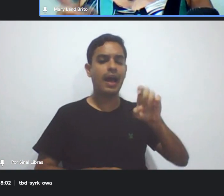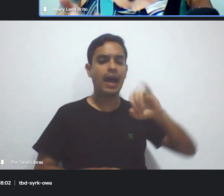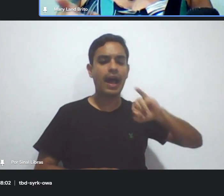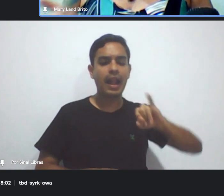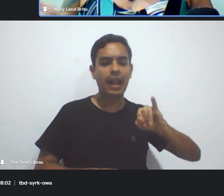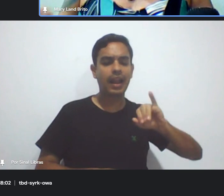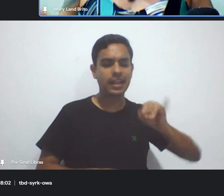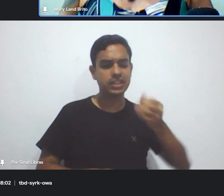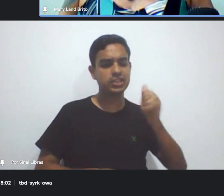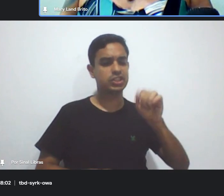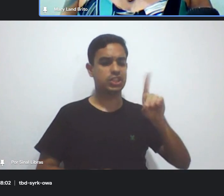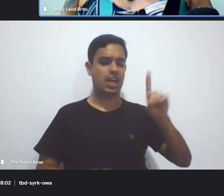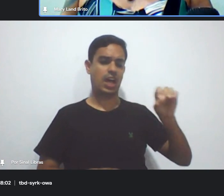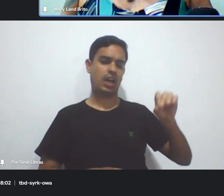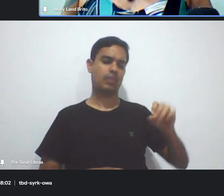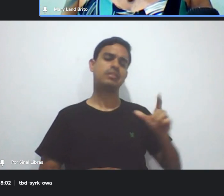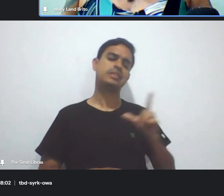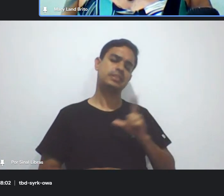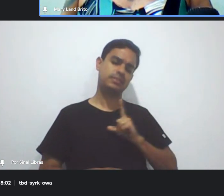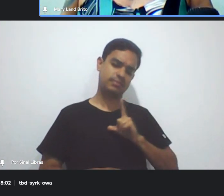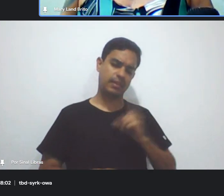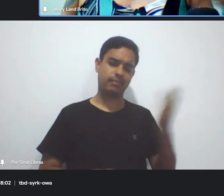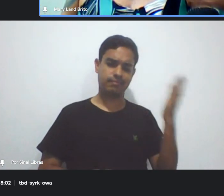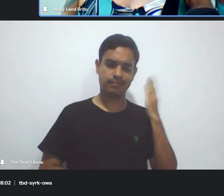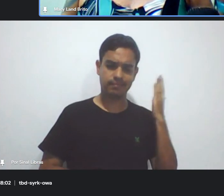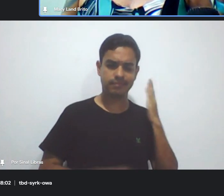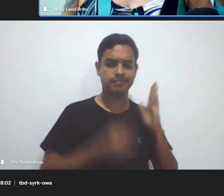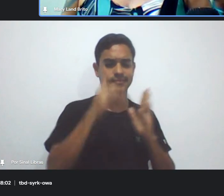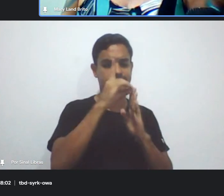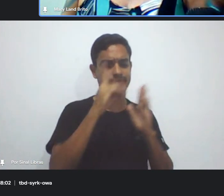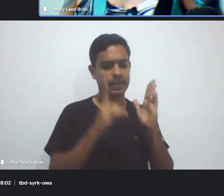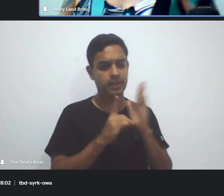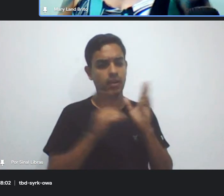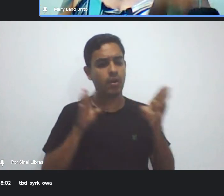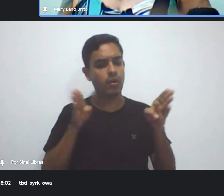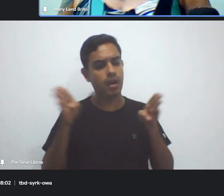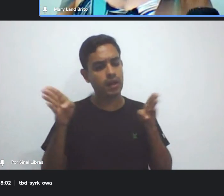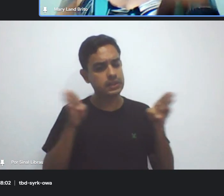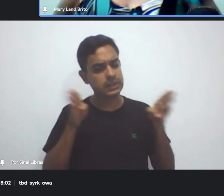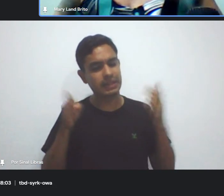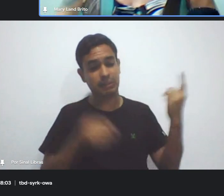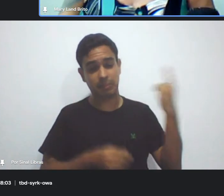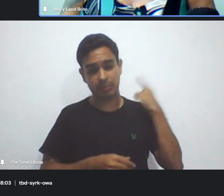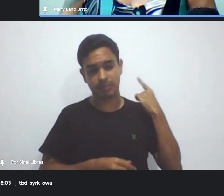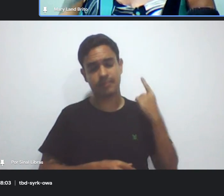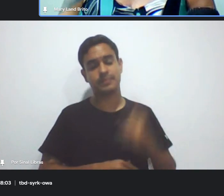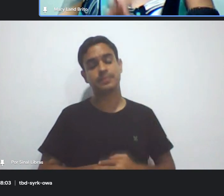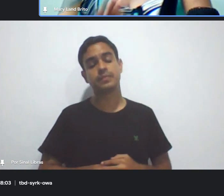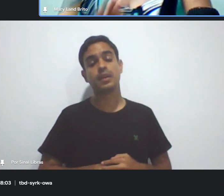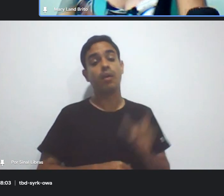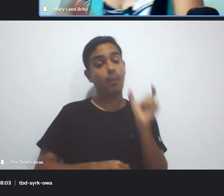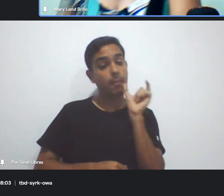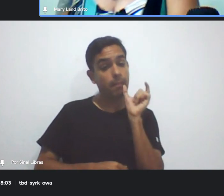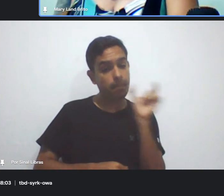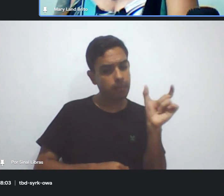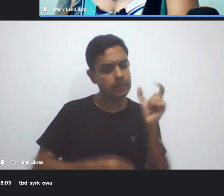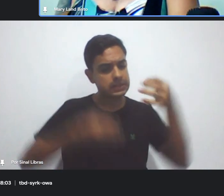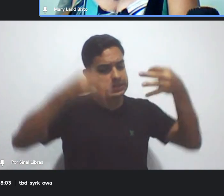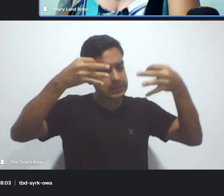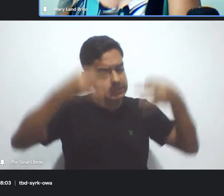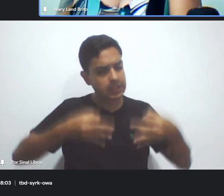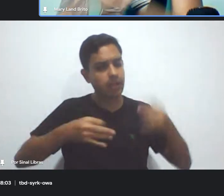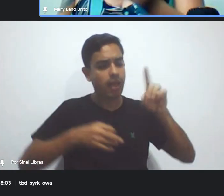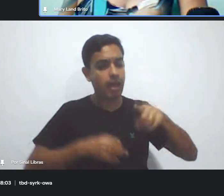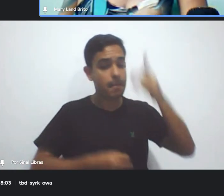anos 80 a gente sabe o quanto isso era comum. Mas, e aí, o termo correto é pessoa com